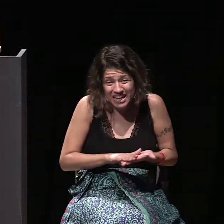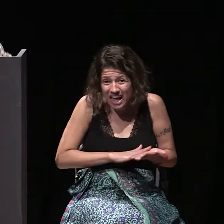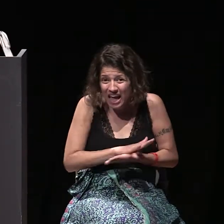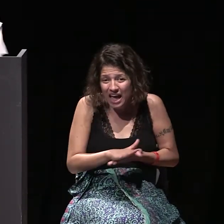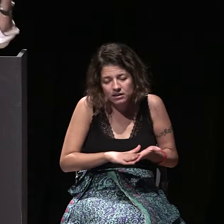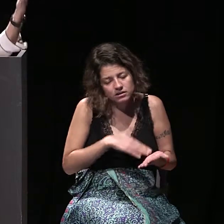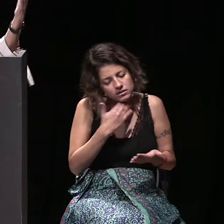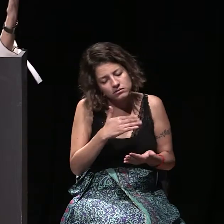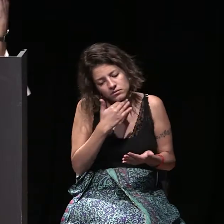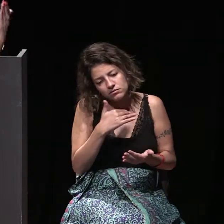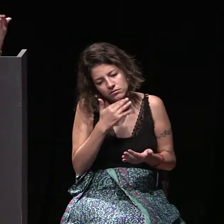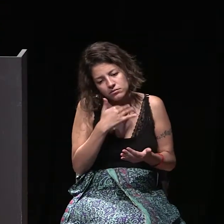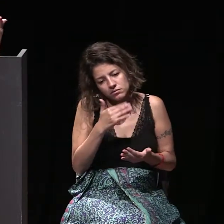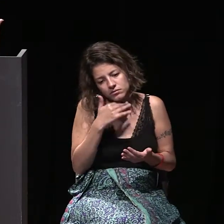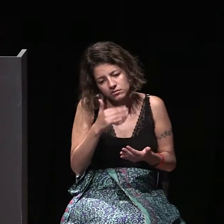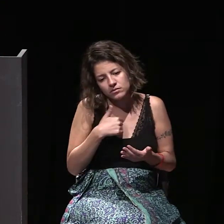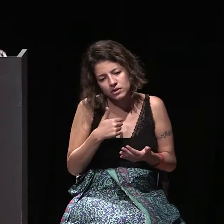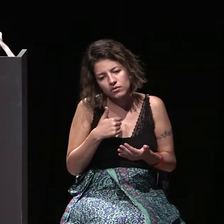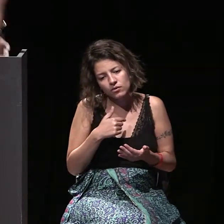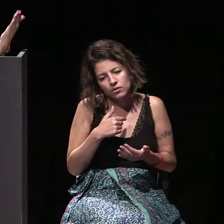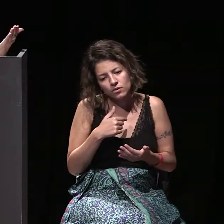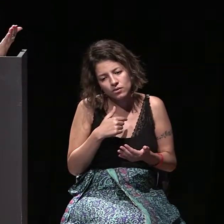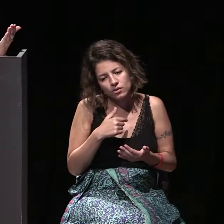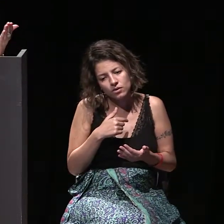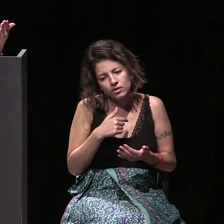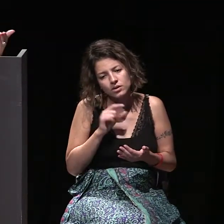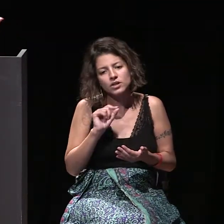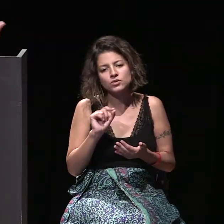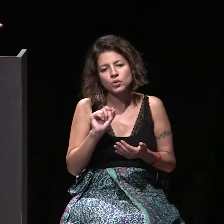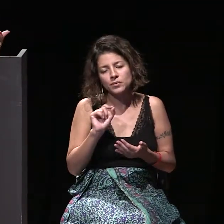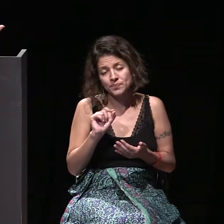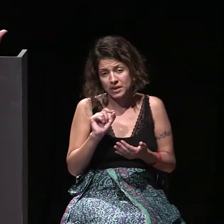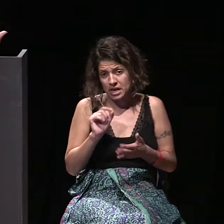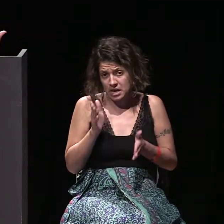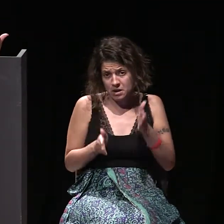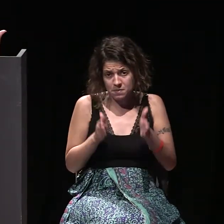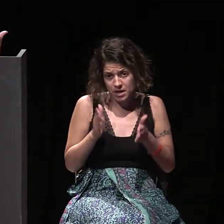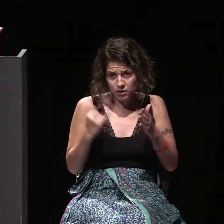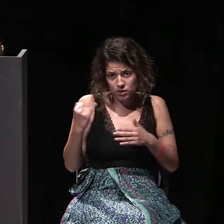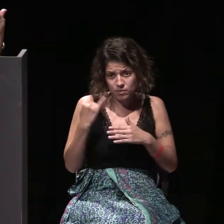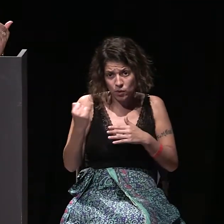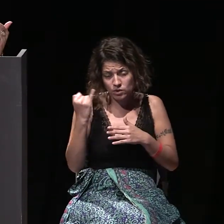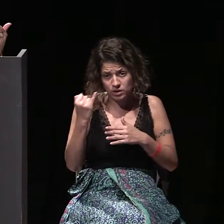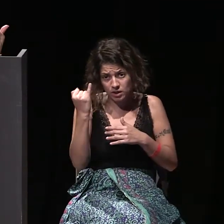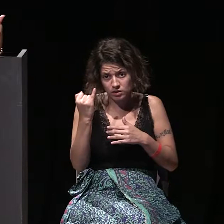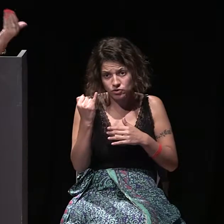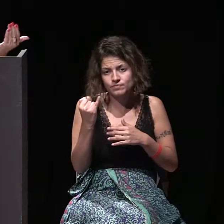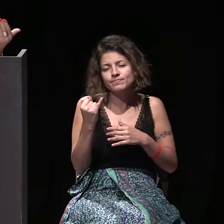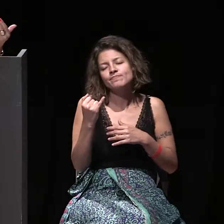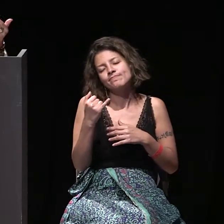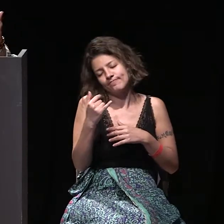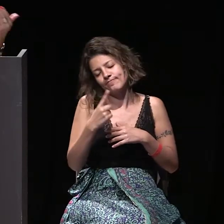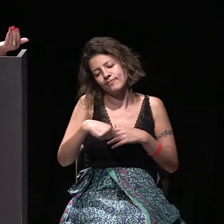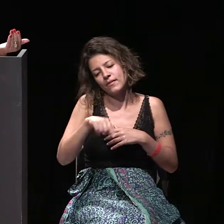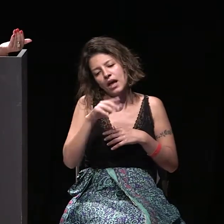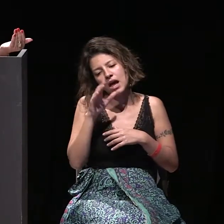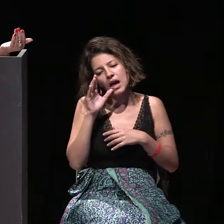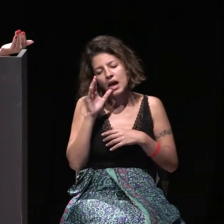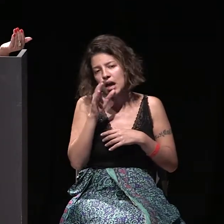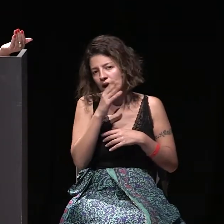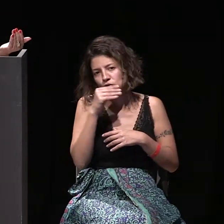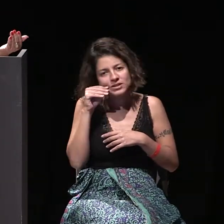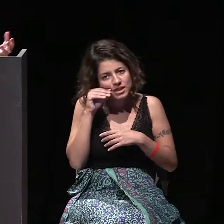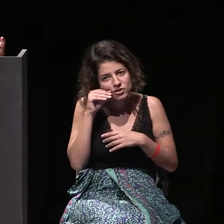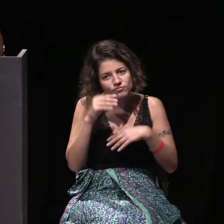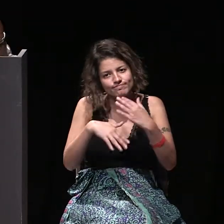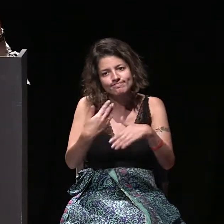vou deixar que esse período importante da vida, onde toma muitas decisões os adolescentes, passe sem poder